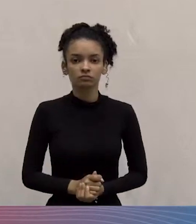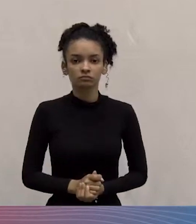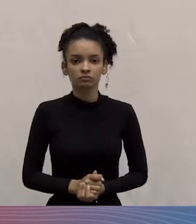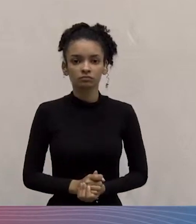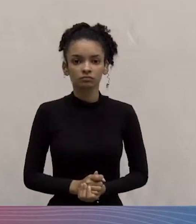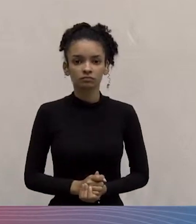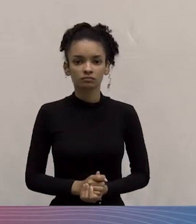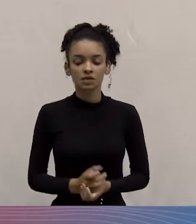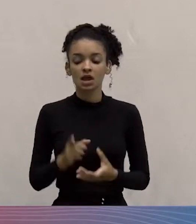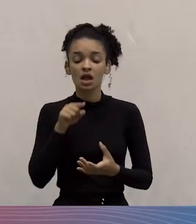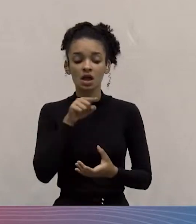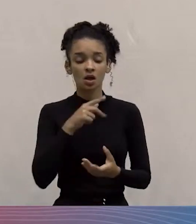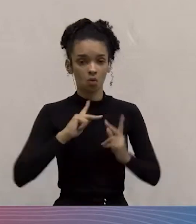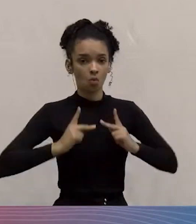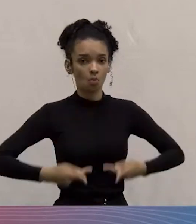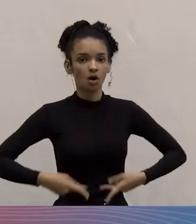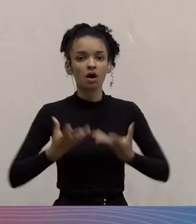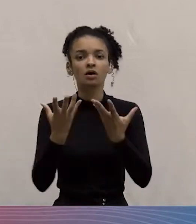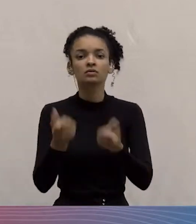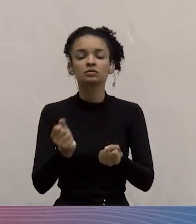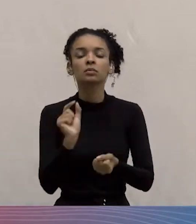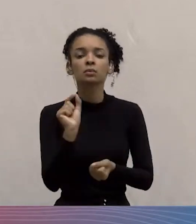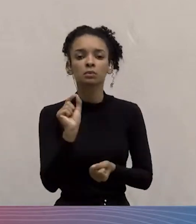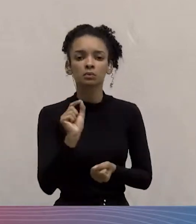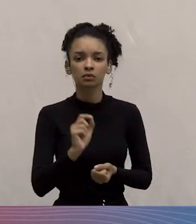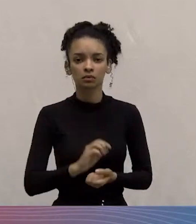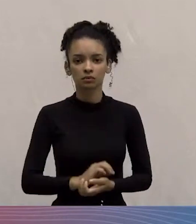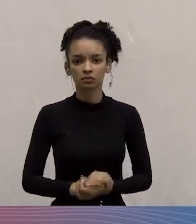aceitou que oferta?